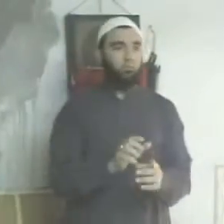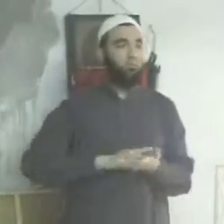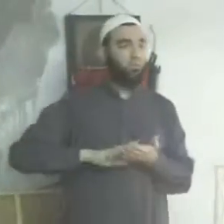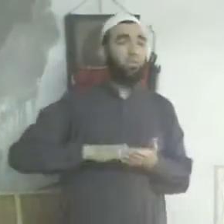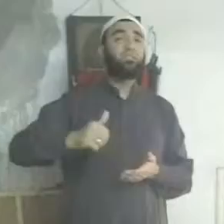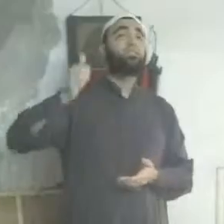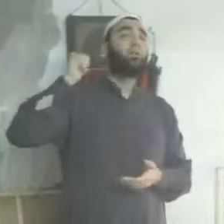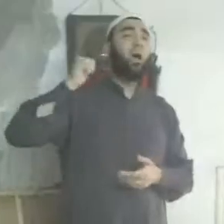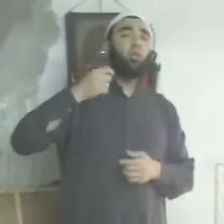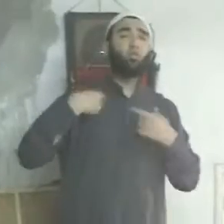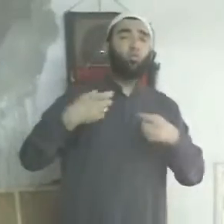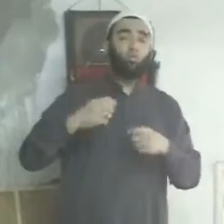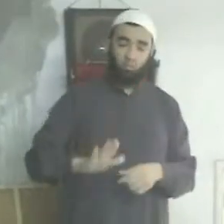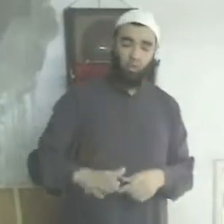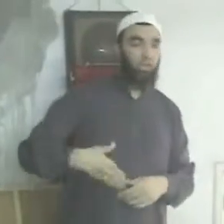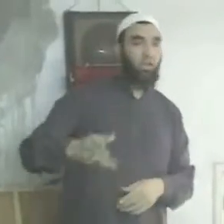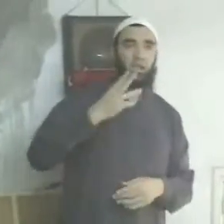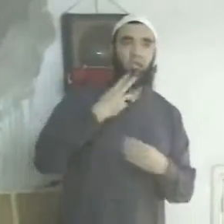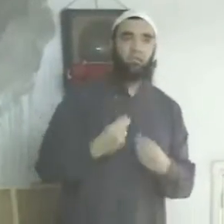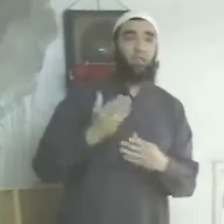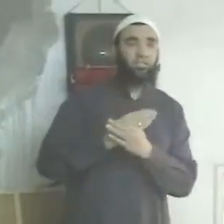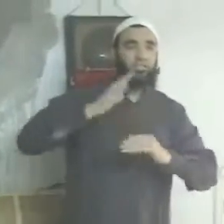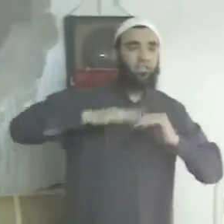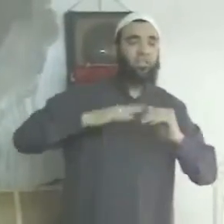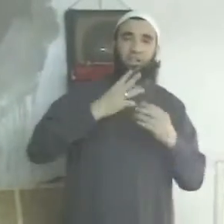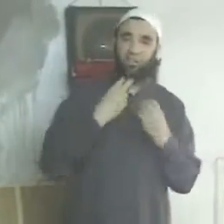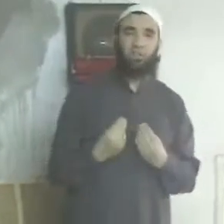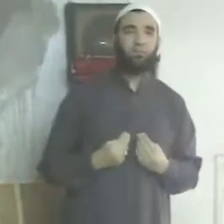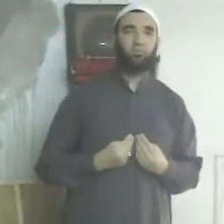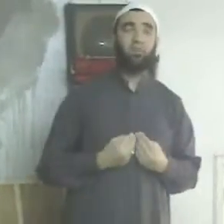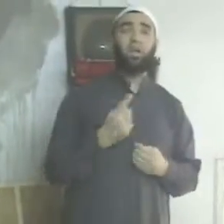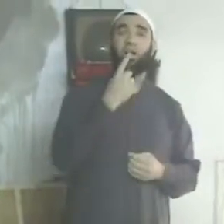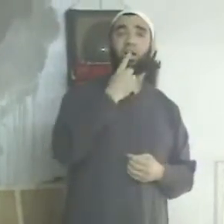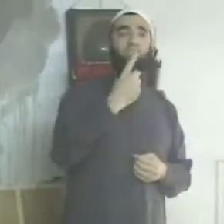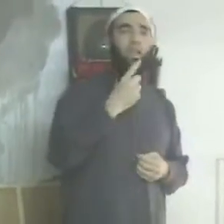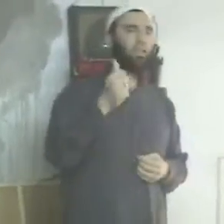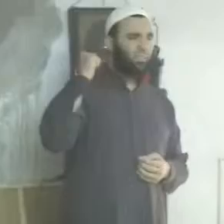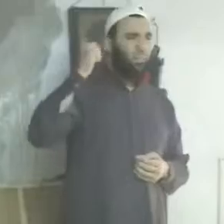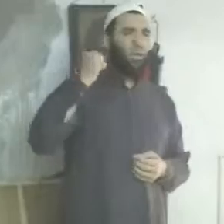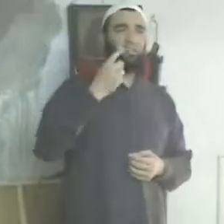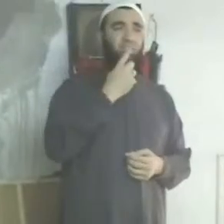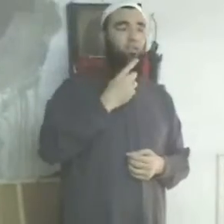سنه كامله عمر في القضاء يجي الامير لخليفه الرسول يقول له شوف